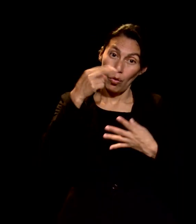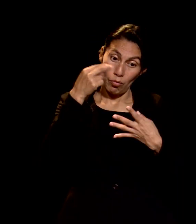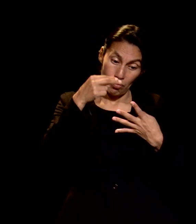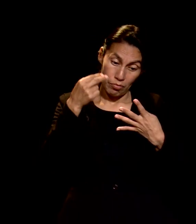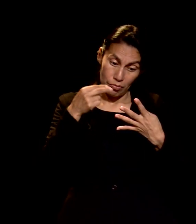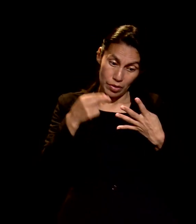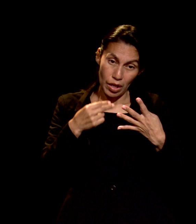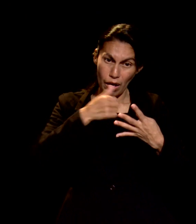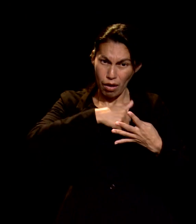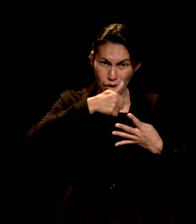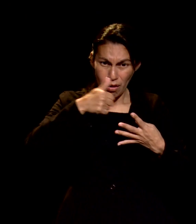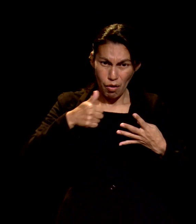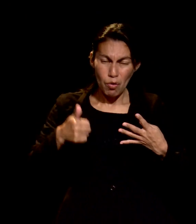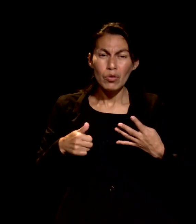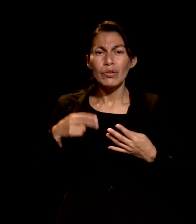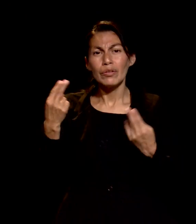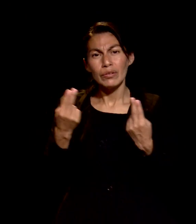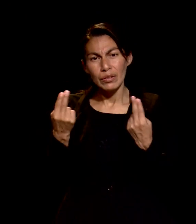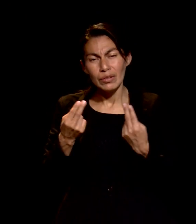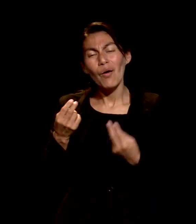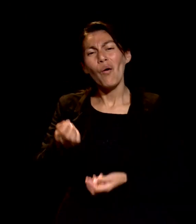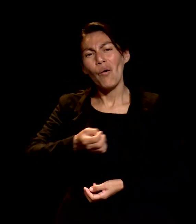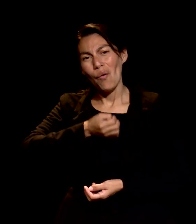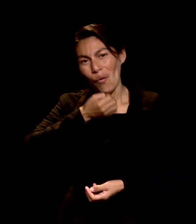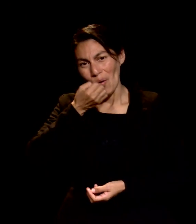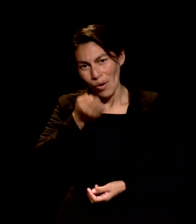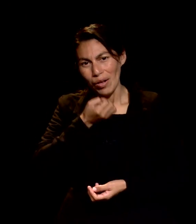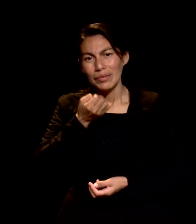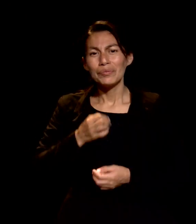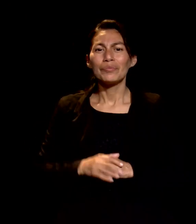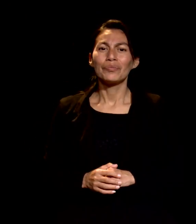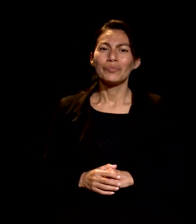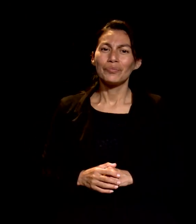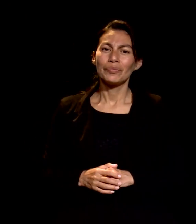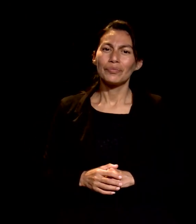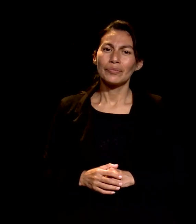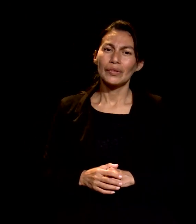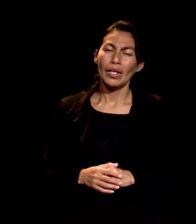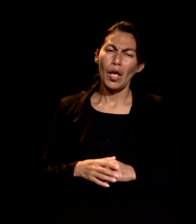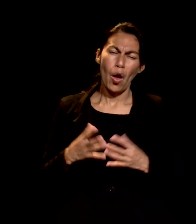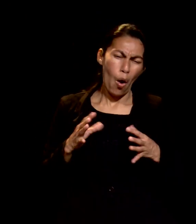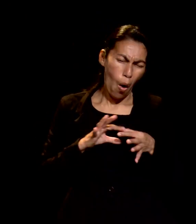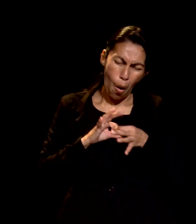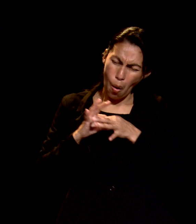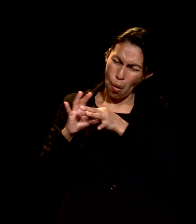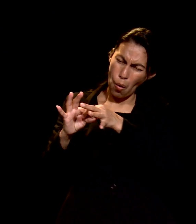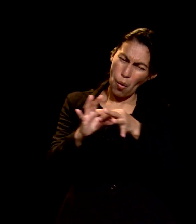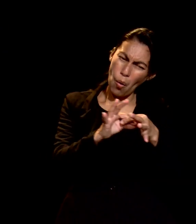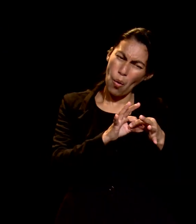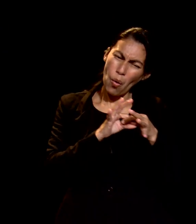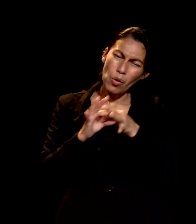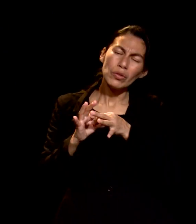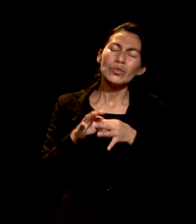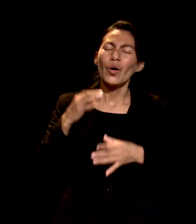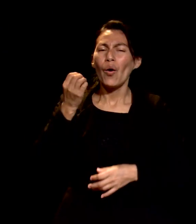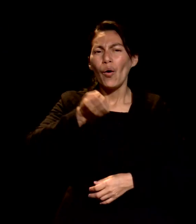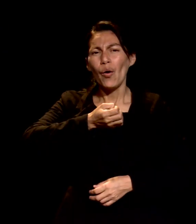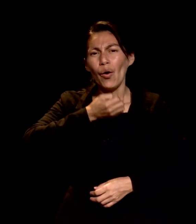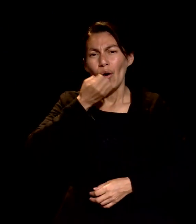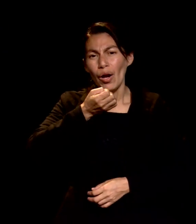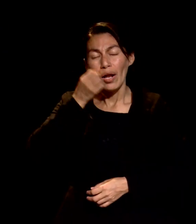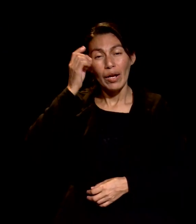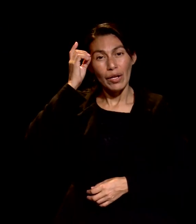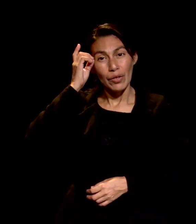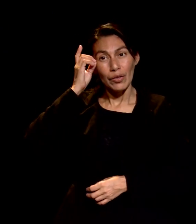días por nombre, por tus necesidades, para que juntos formemos esta gran comunidad donde la